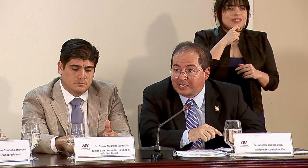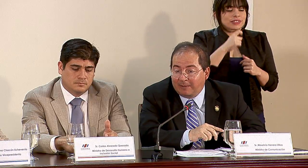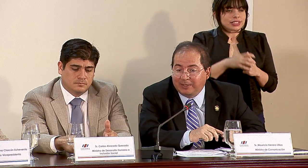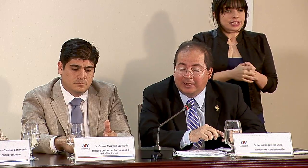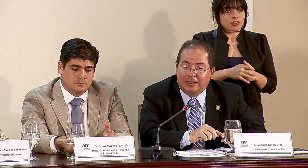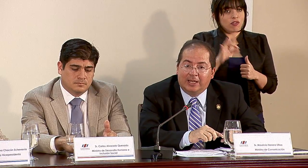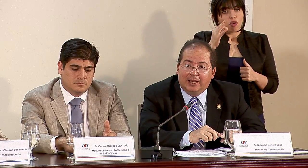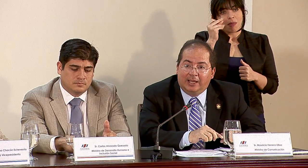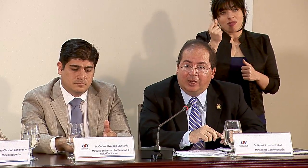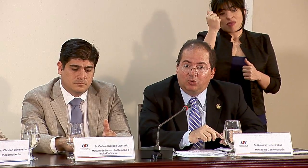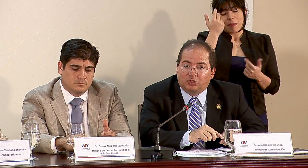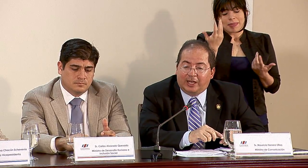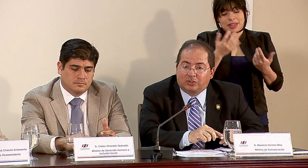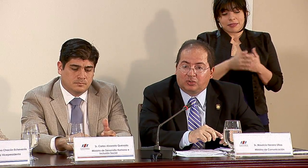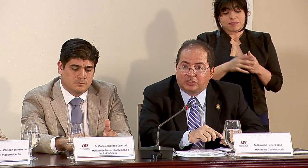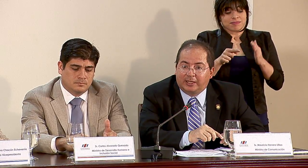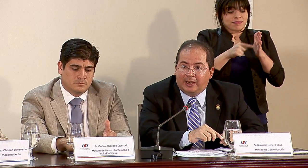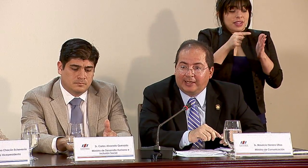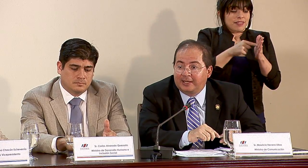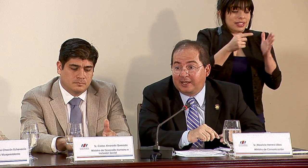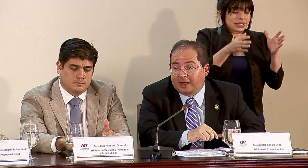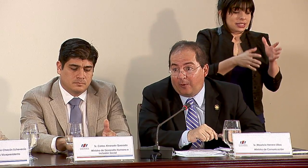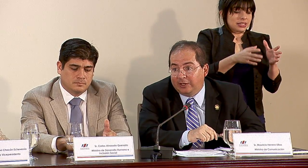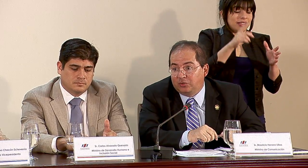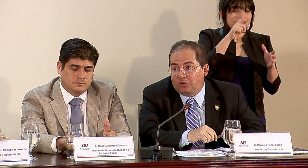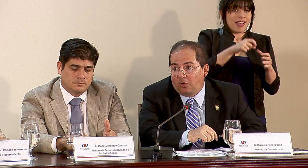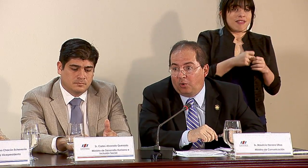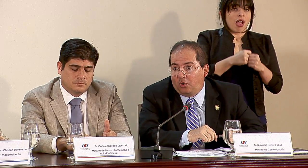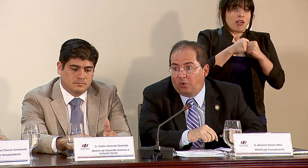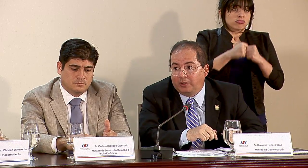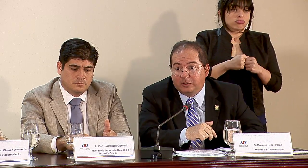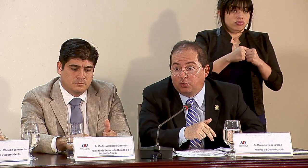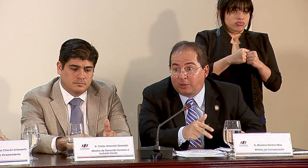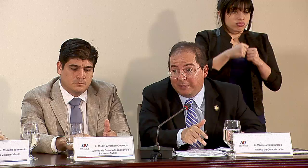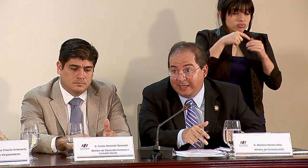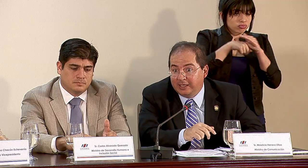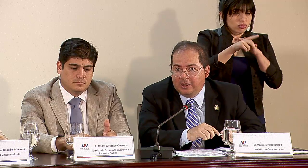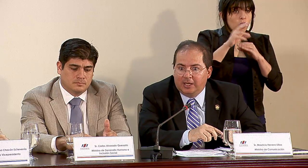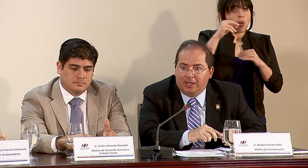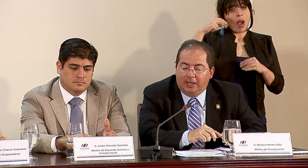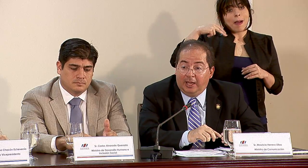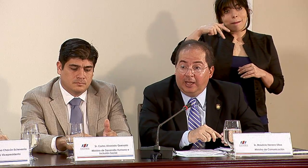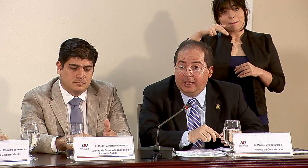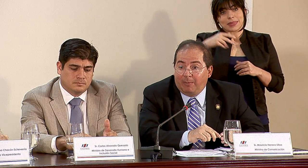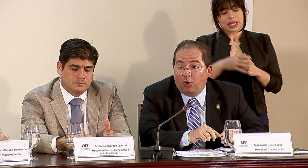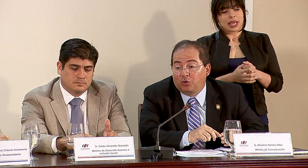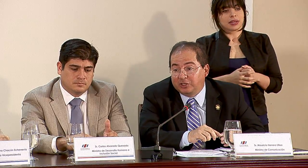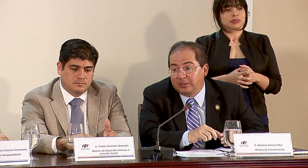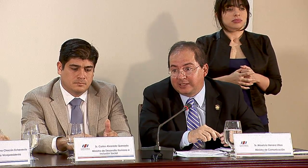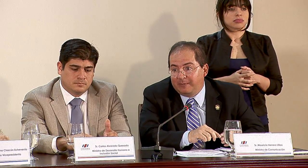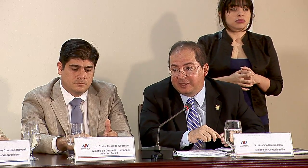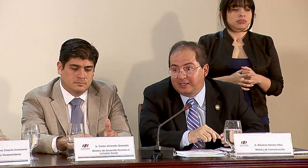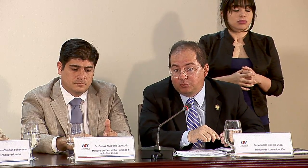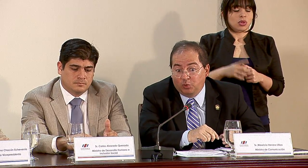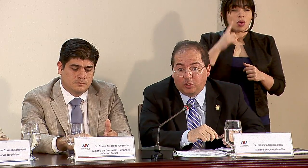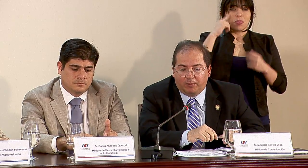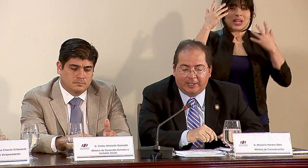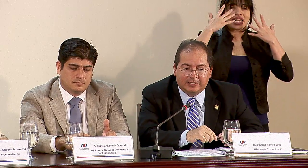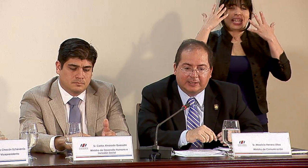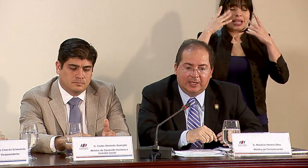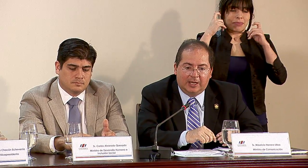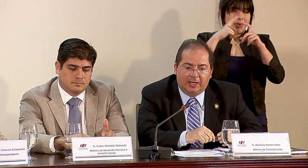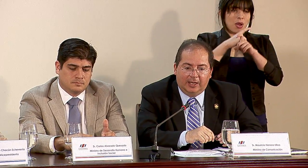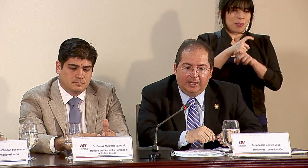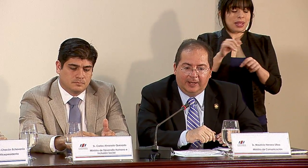rápida. En algunos casos hay que entrar a caballo o incluso a pie bajo condiciones climáticas muy